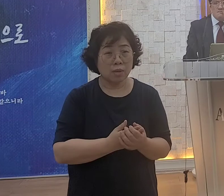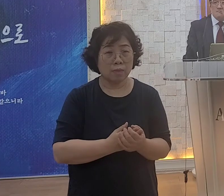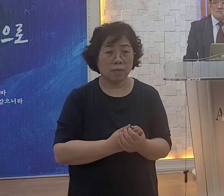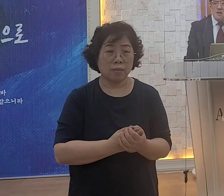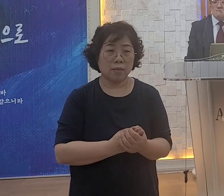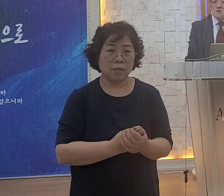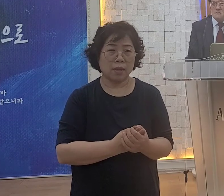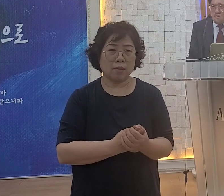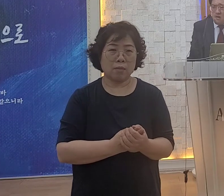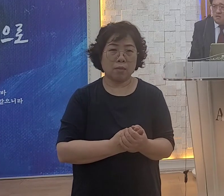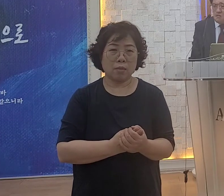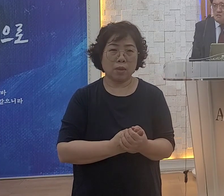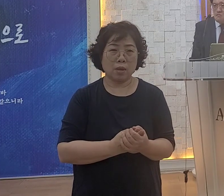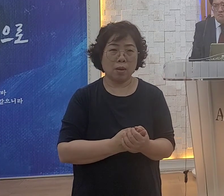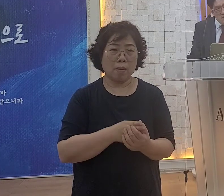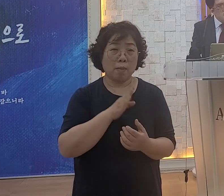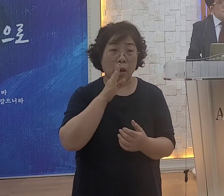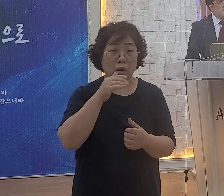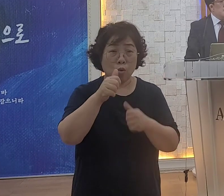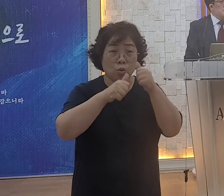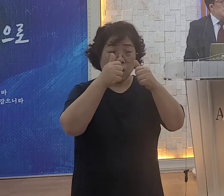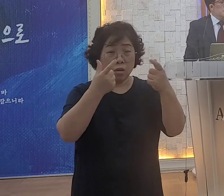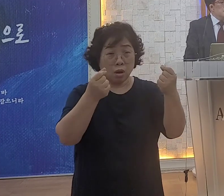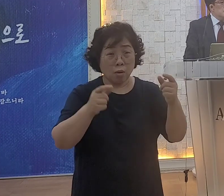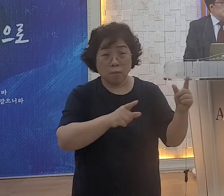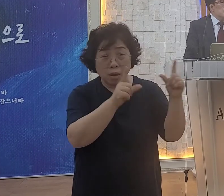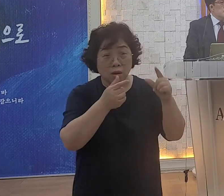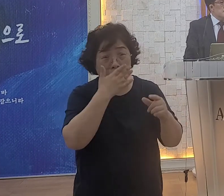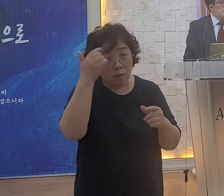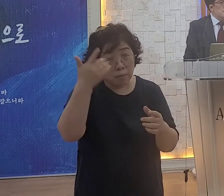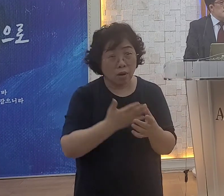지금 아멘하고 갈 수 있겠습니까? 못 가잖아.